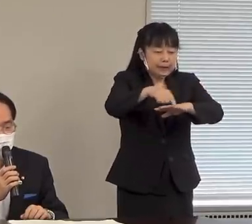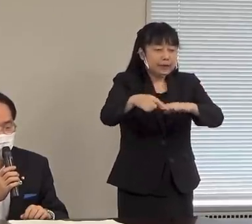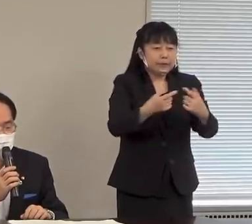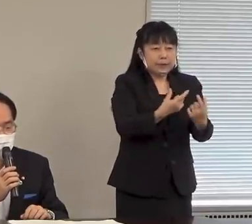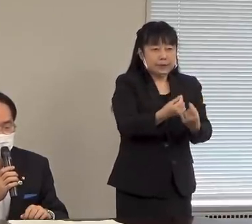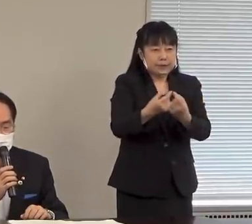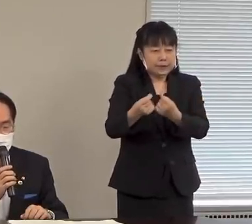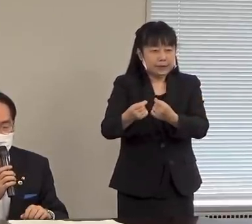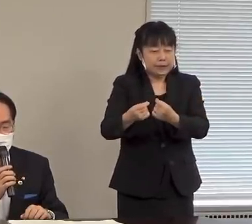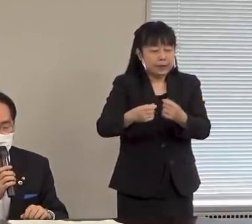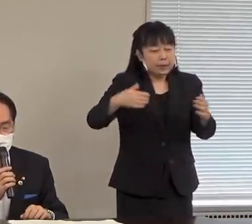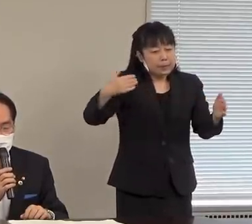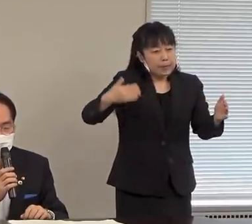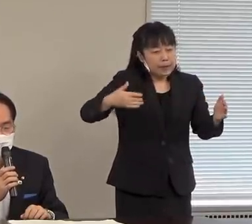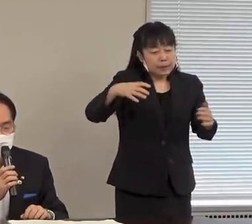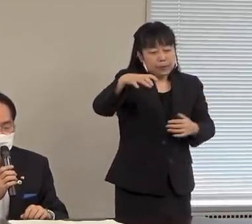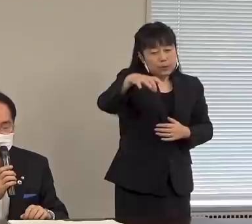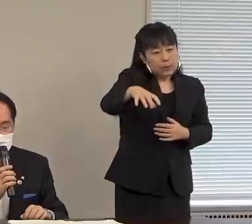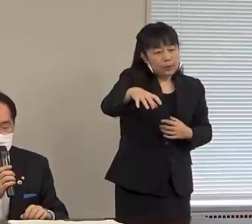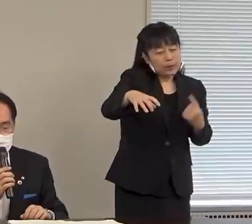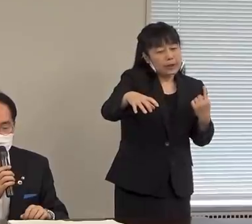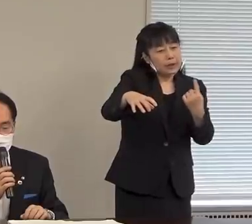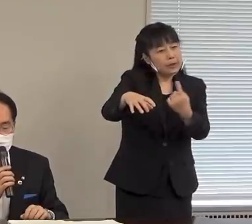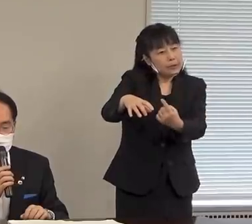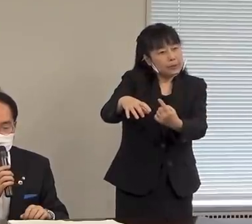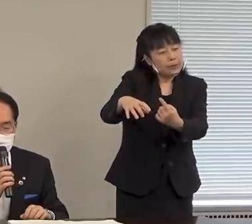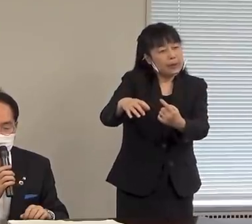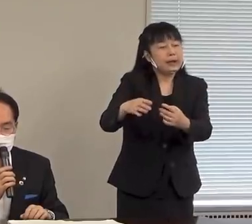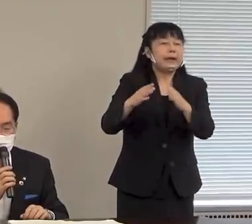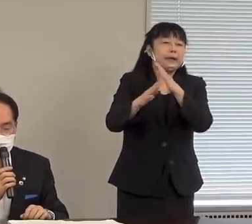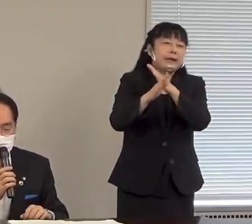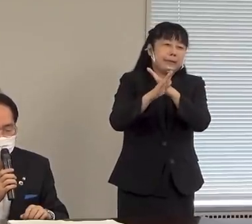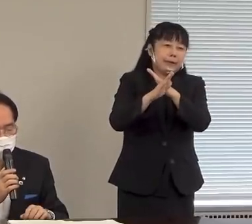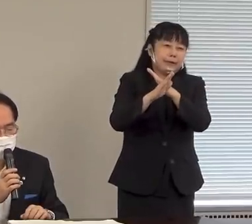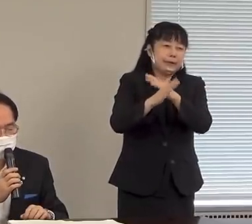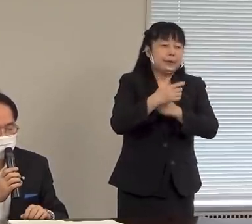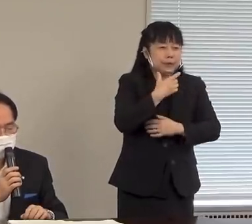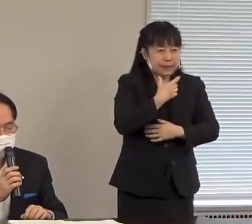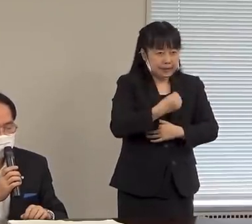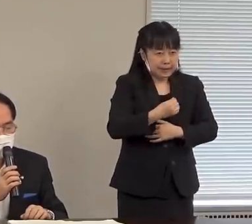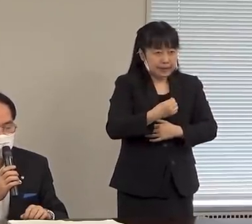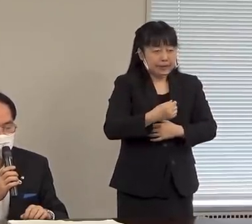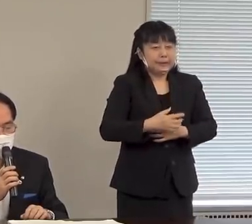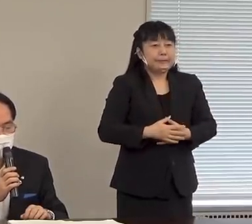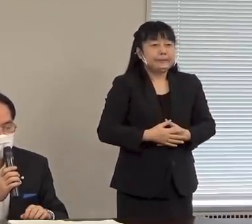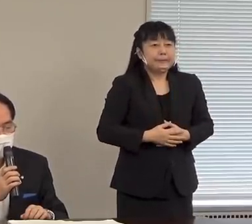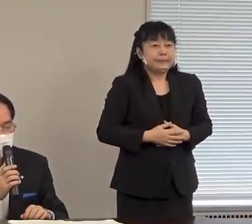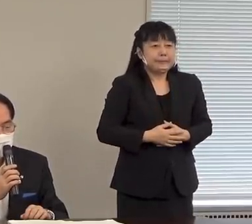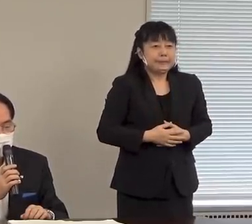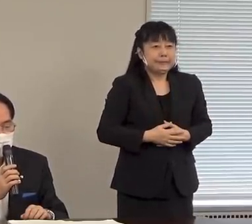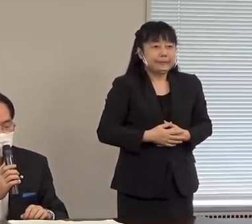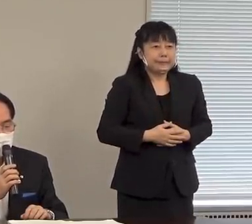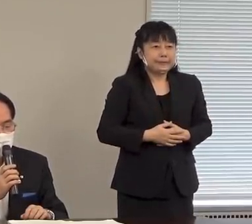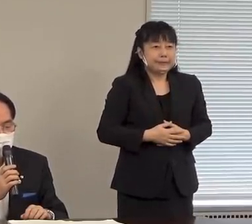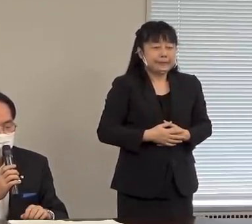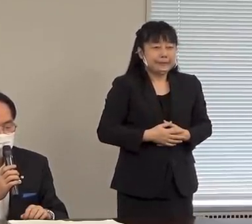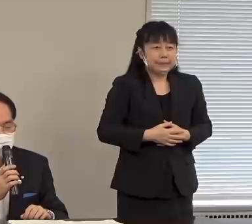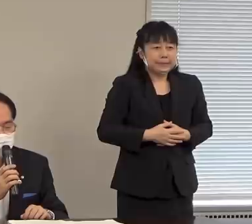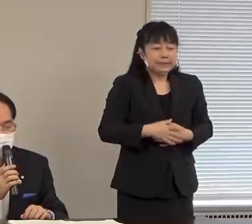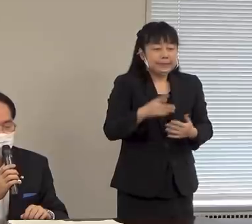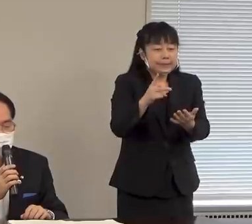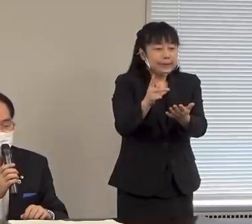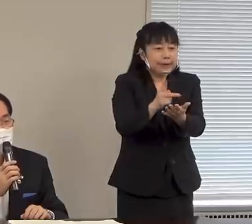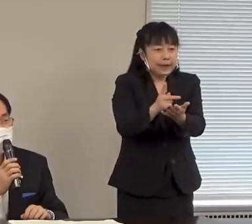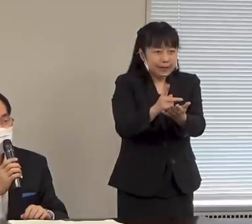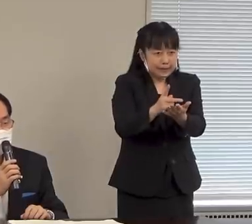設等への外出を控えるよう、改めてお願いするものであります。なおガイドラインの徹